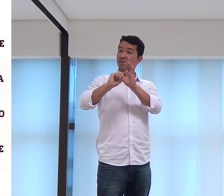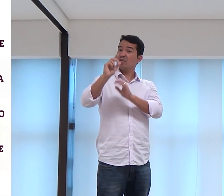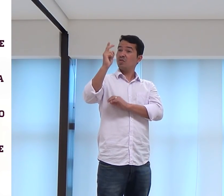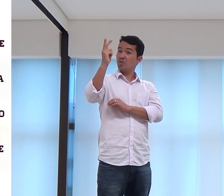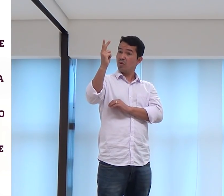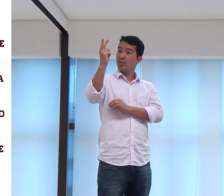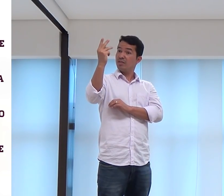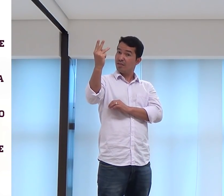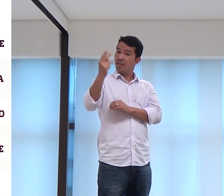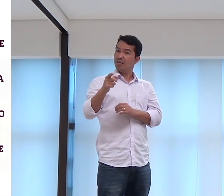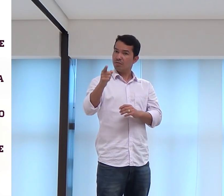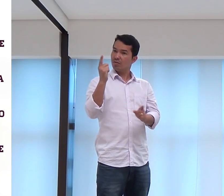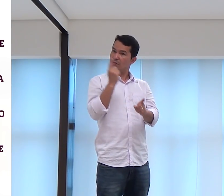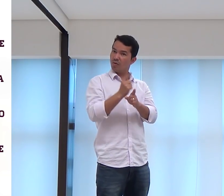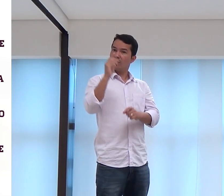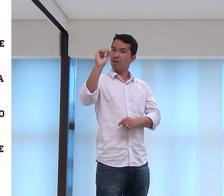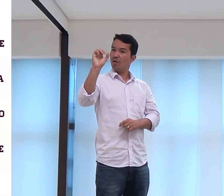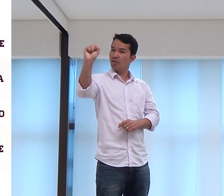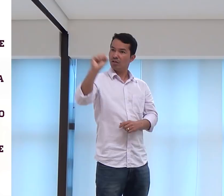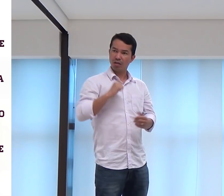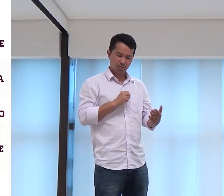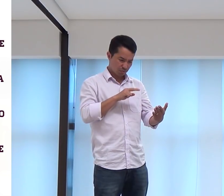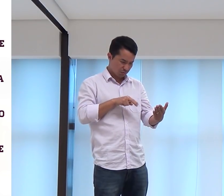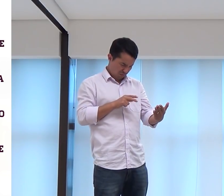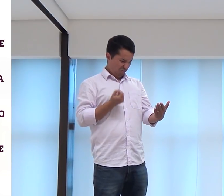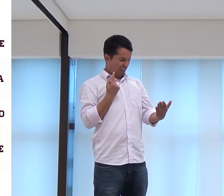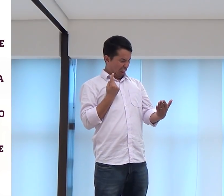Capítulo 1, versículo 2 e 3, se compra em Oséias.